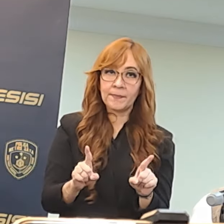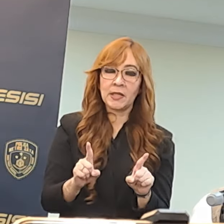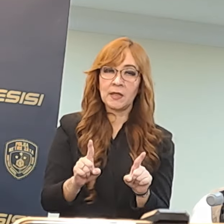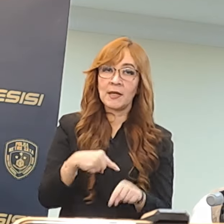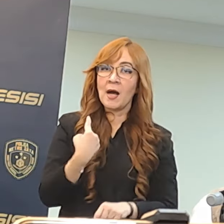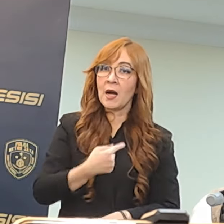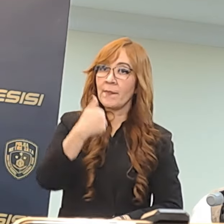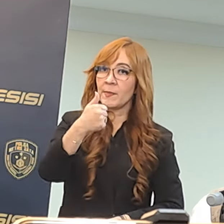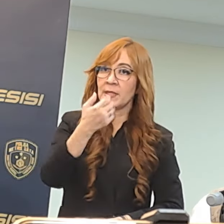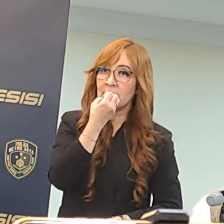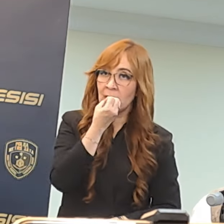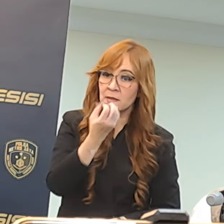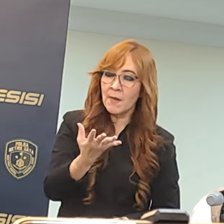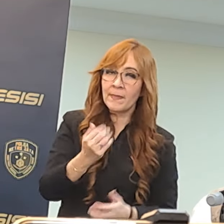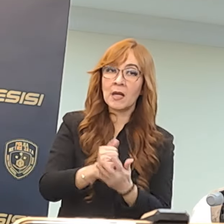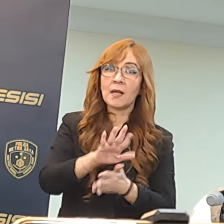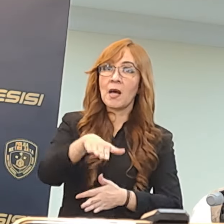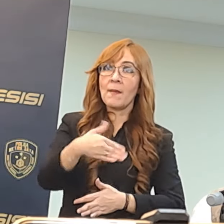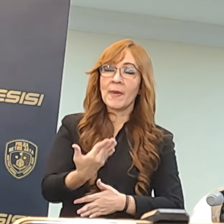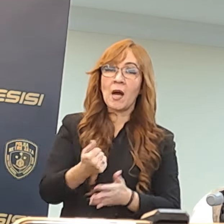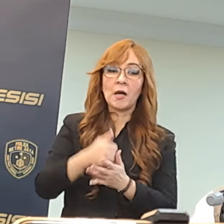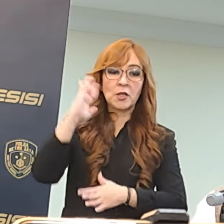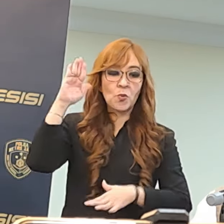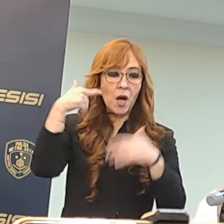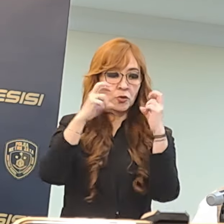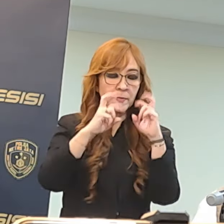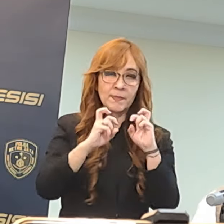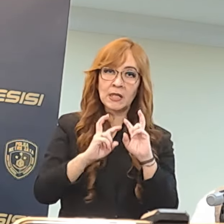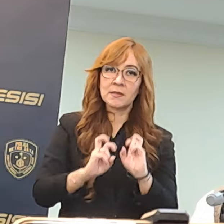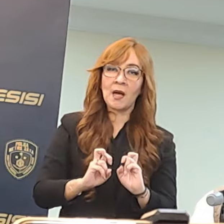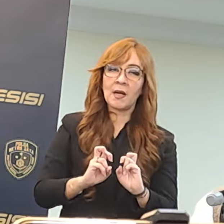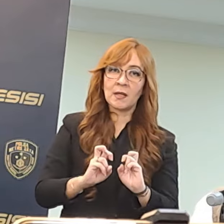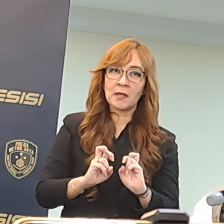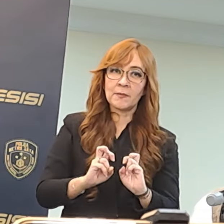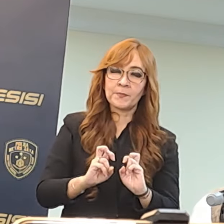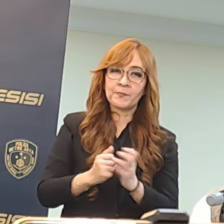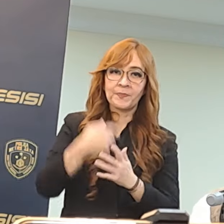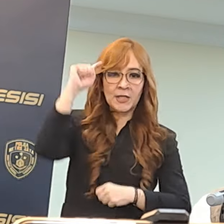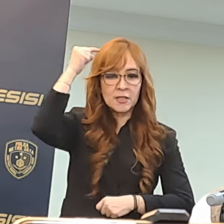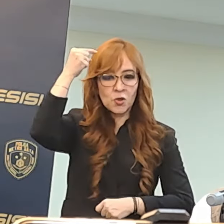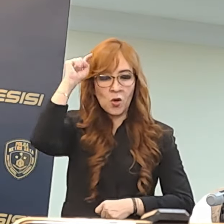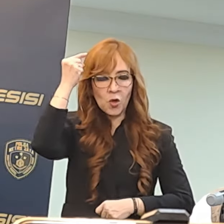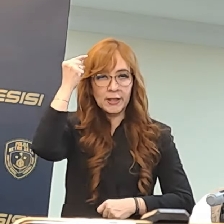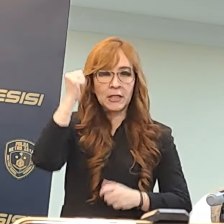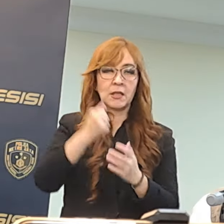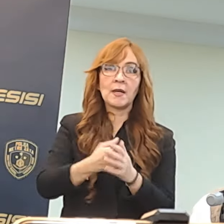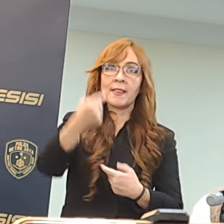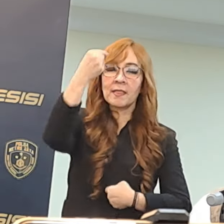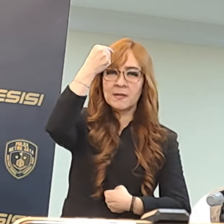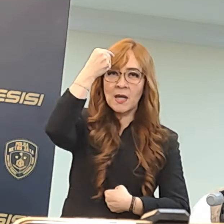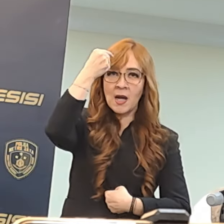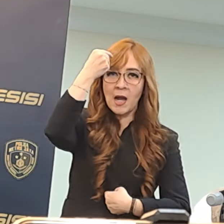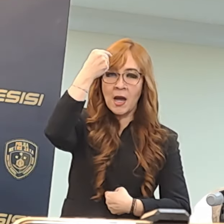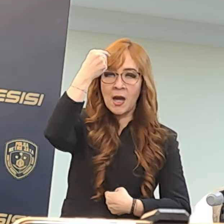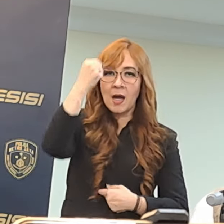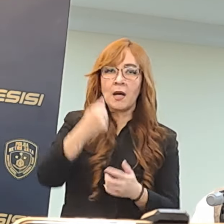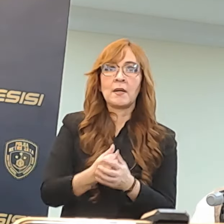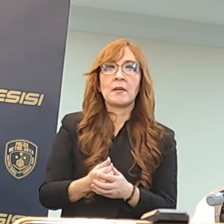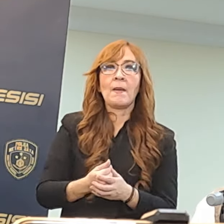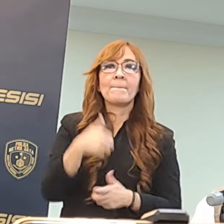yang bisa kami sampaikan adalah bahwa selama pemeriksaan psikologi forensik tersangka cukup